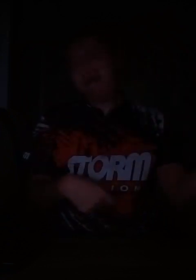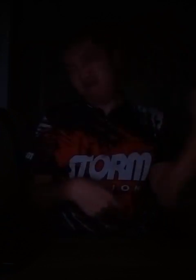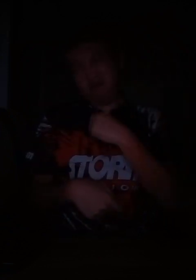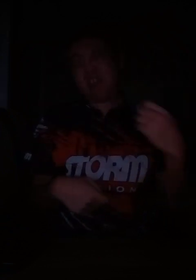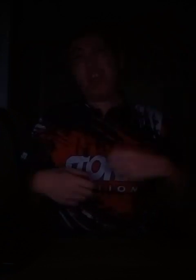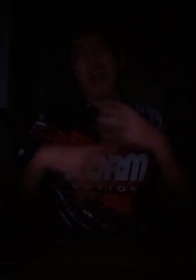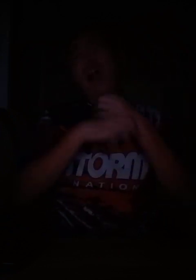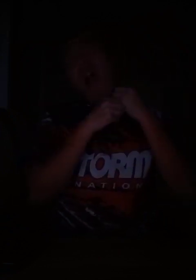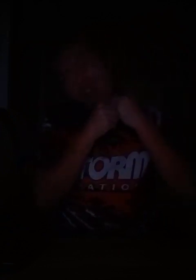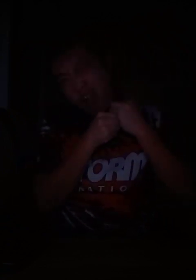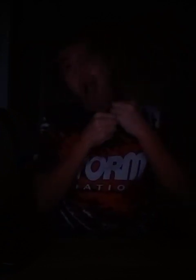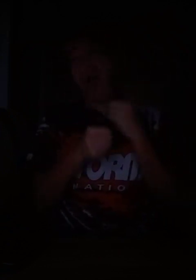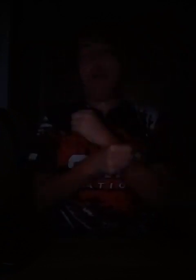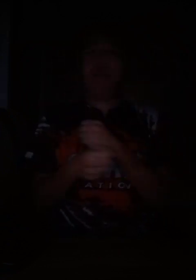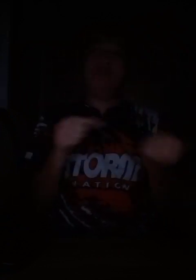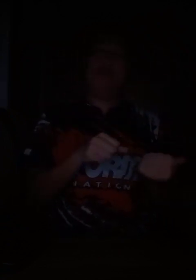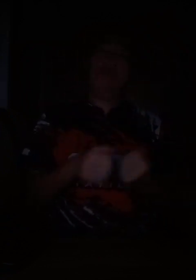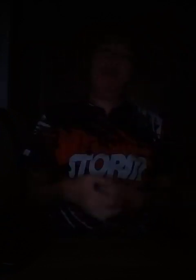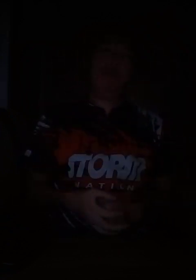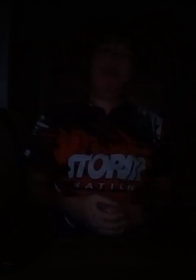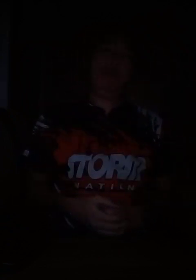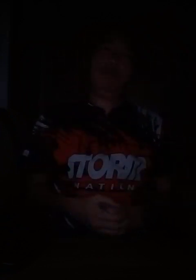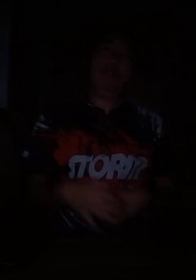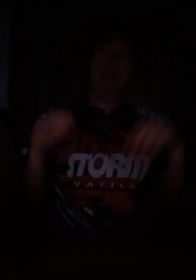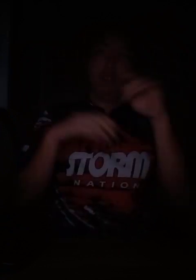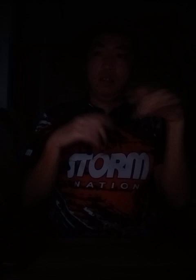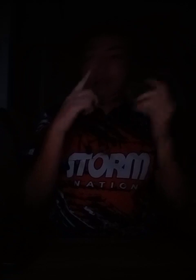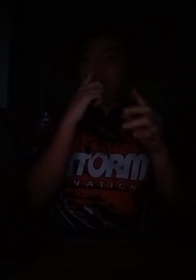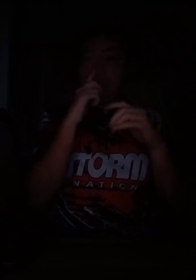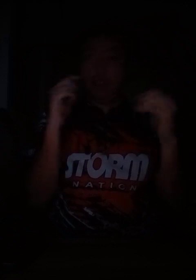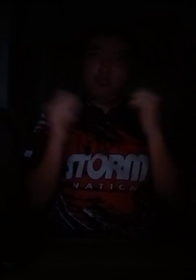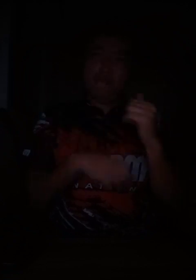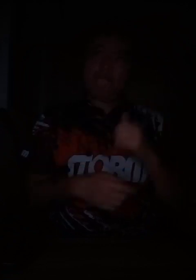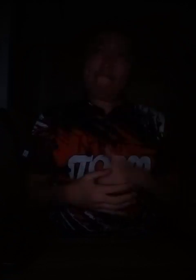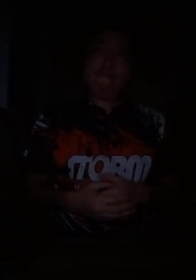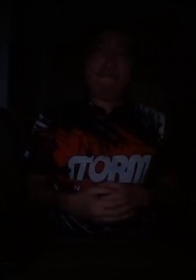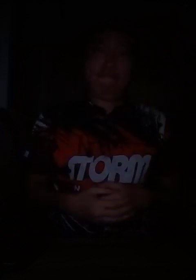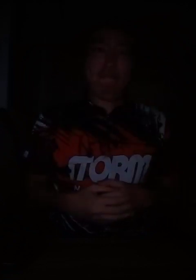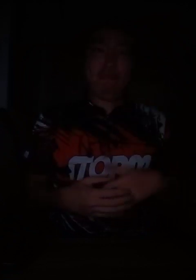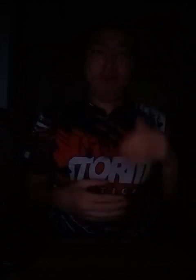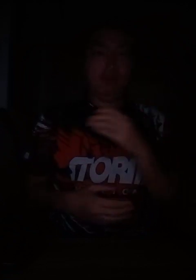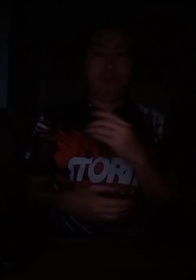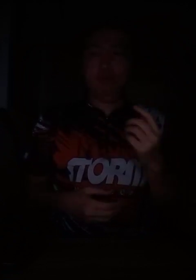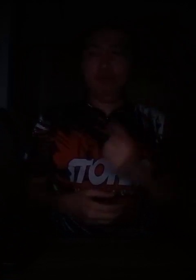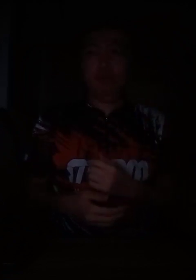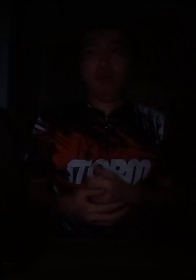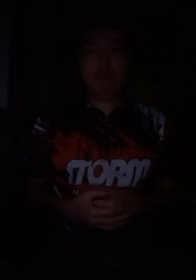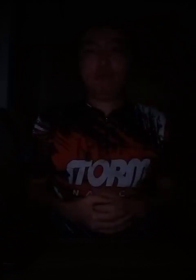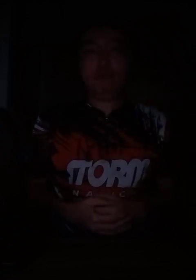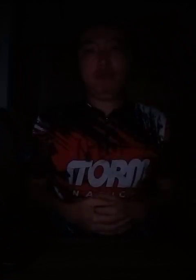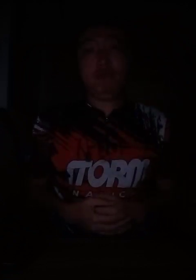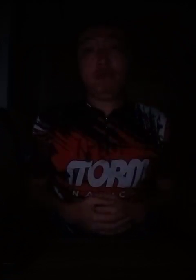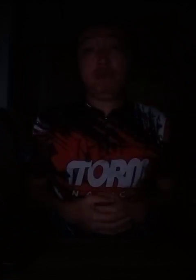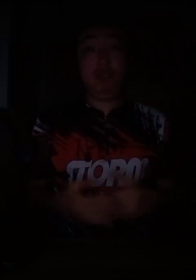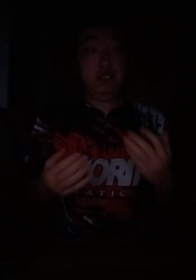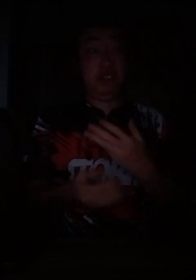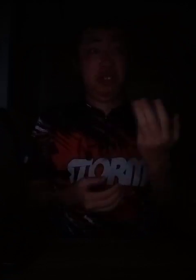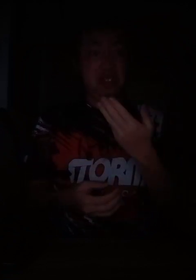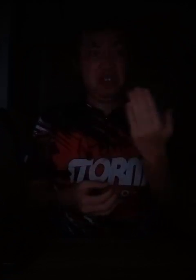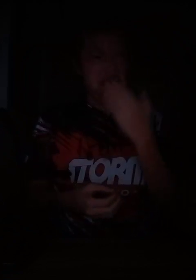졸라 살해했습니다. 정신이 돌아온 딸도 살해해 시신을 훼손하게까지 했습니다. 냄새 막그 스카탄